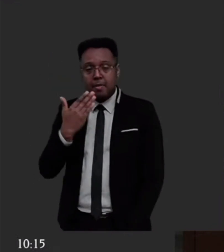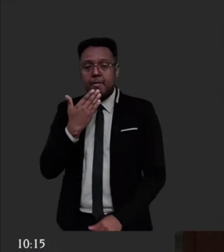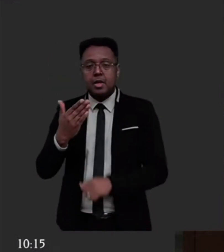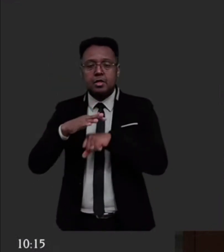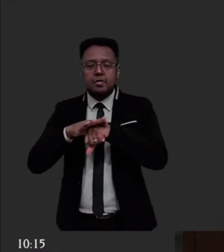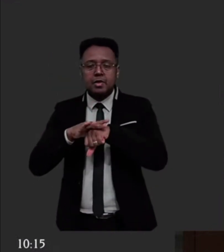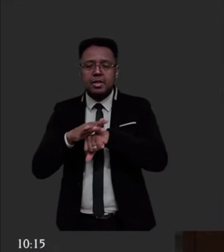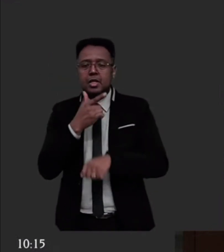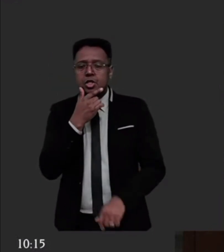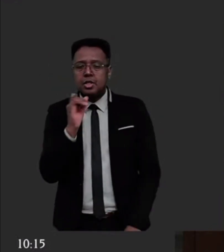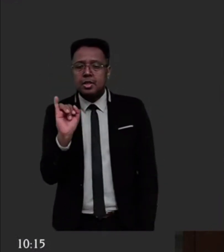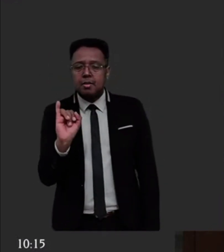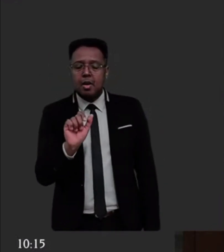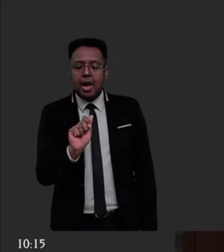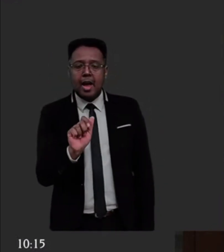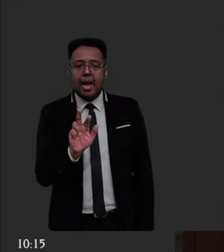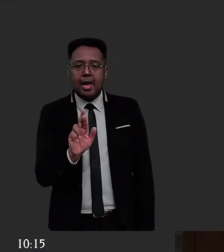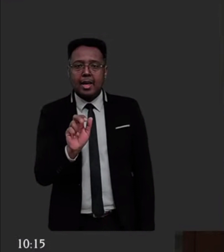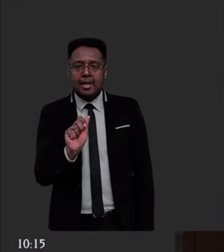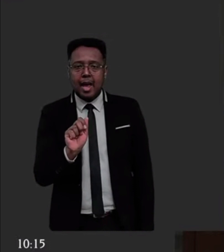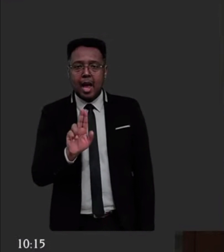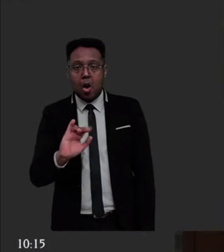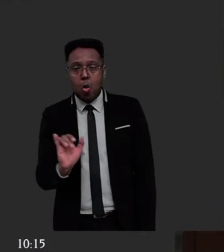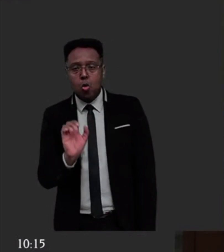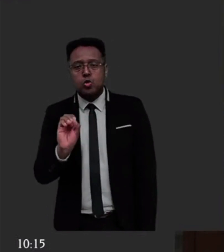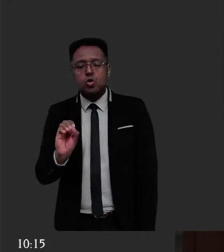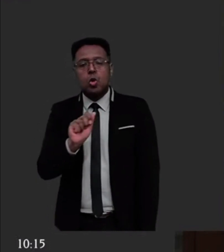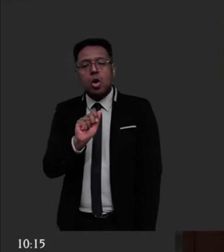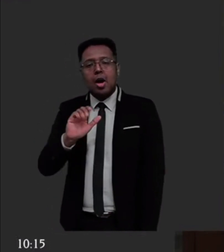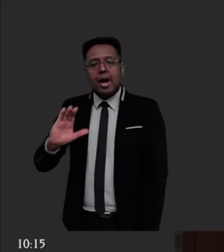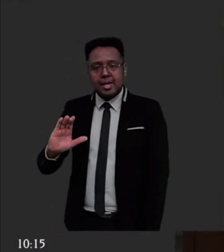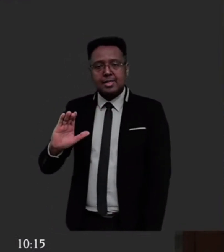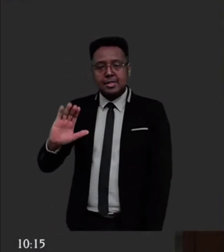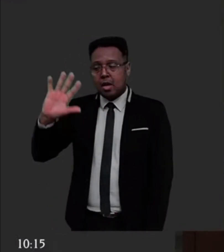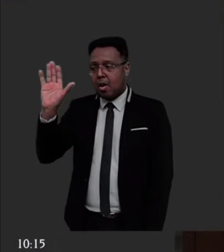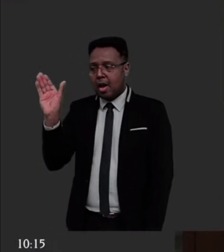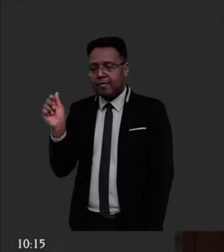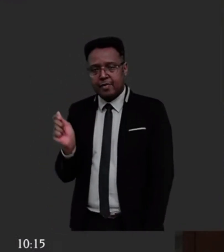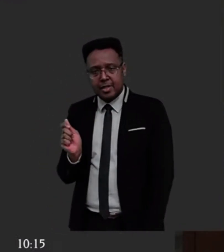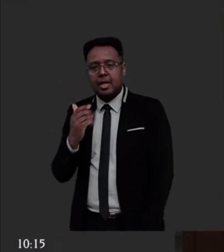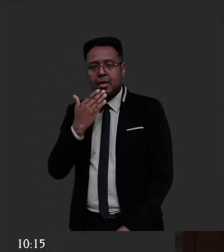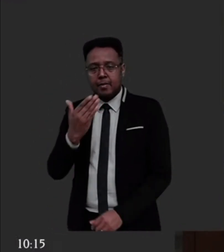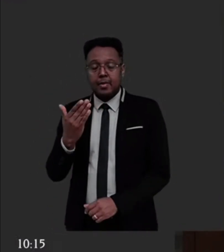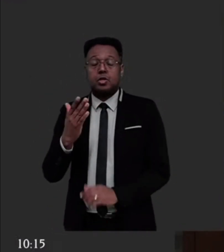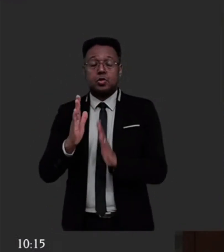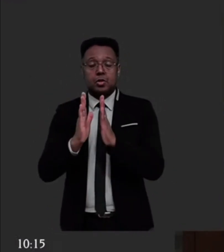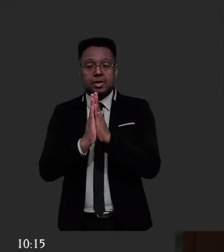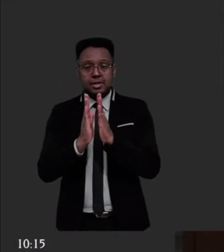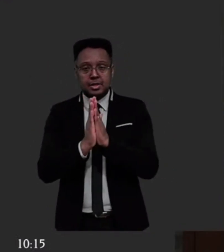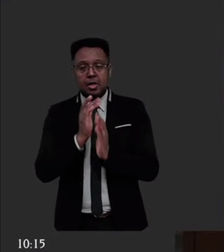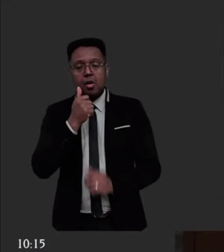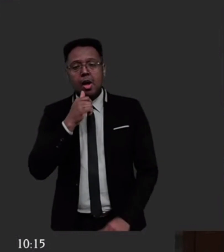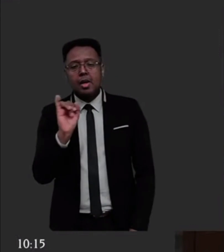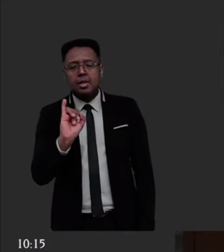de Angola, vai passar por cirurgia. A irmã Giovana de São Pedro está em recuperação, pede oração. A irmã